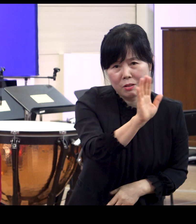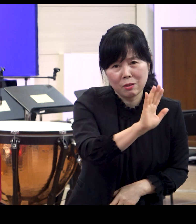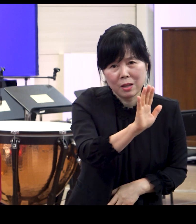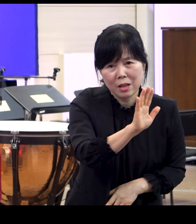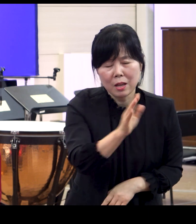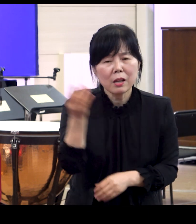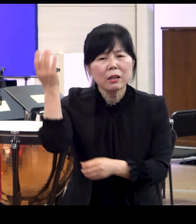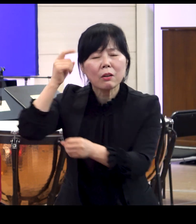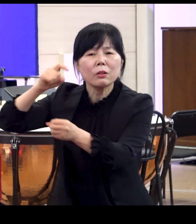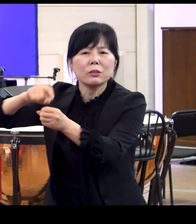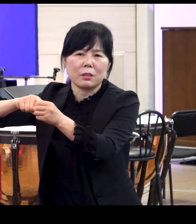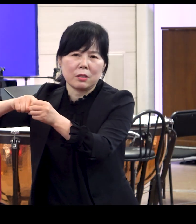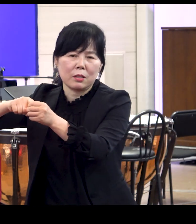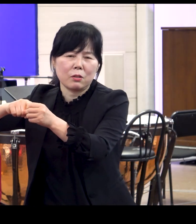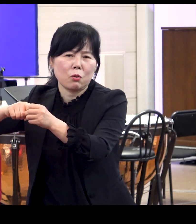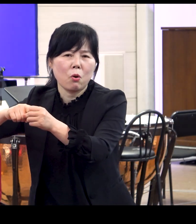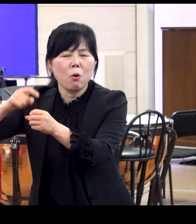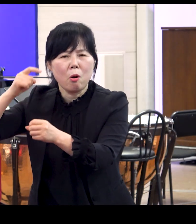영적인 성취,